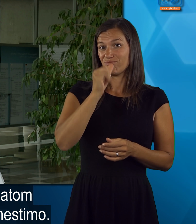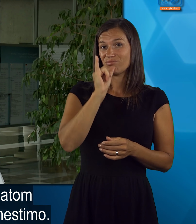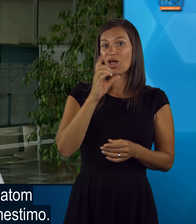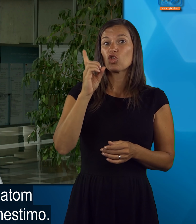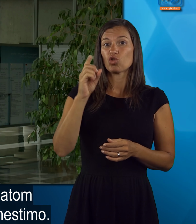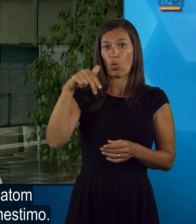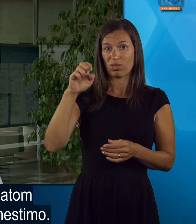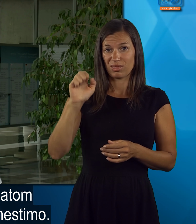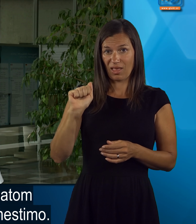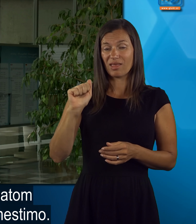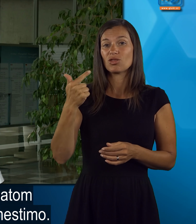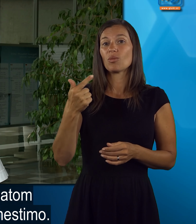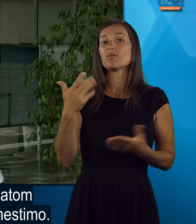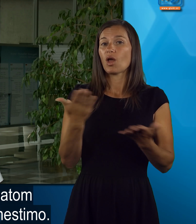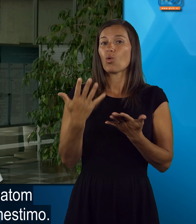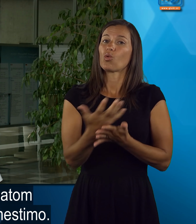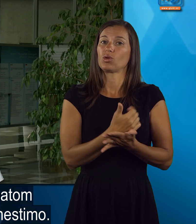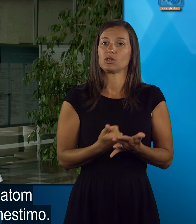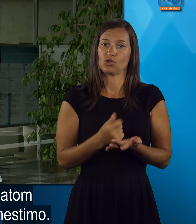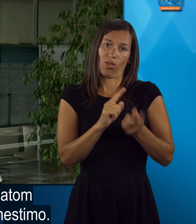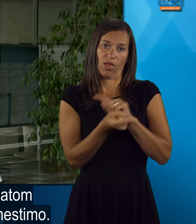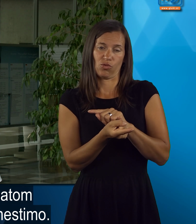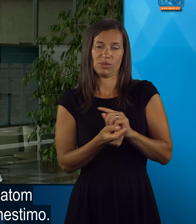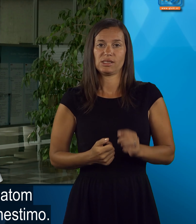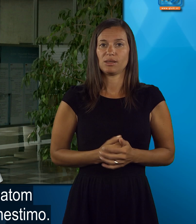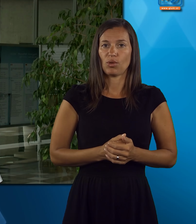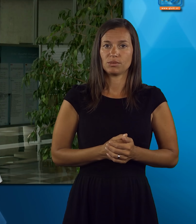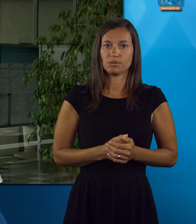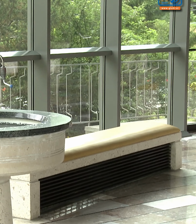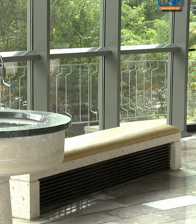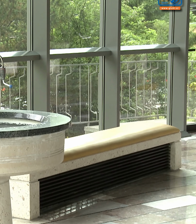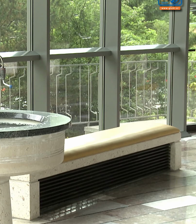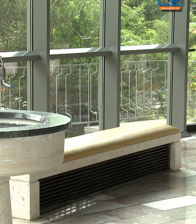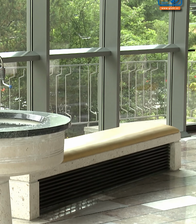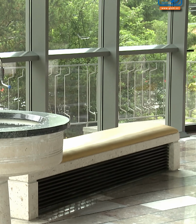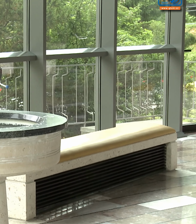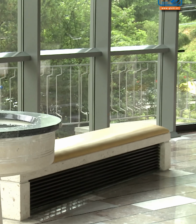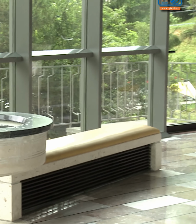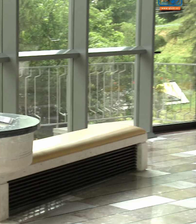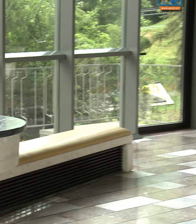Donatom ga pa lahko koristno nadomestimo.